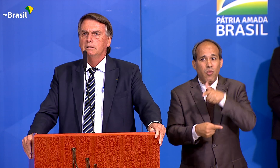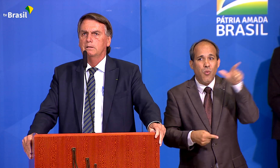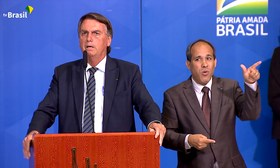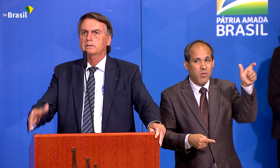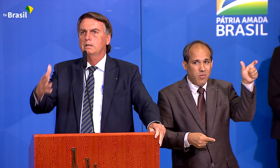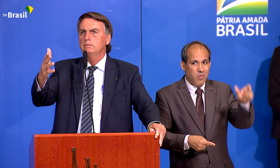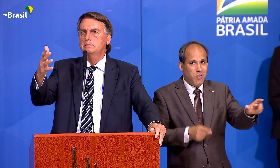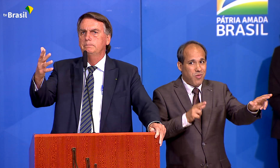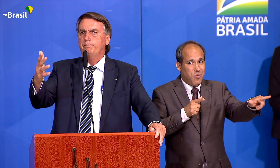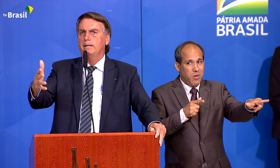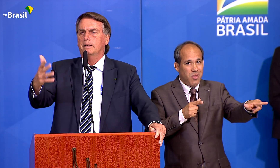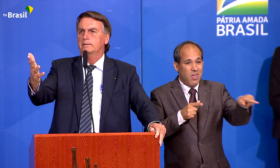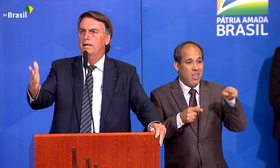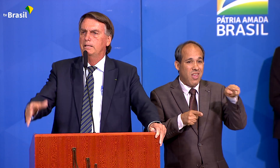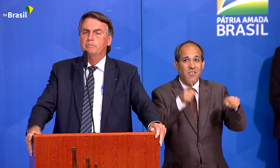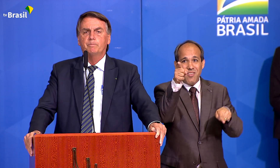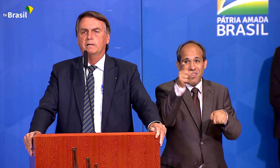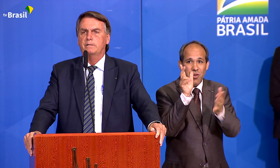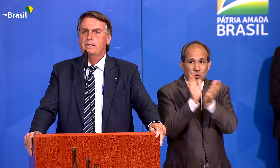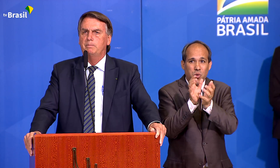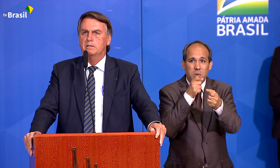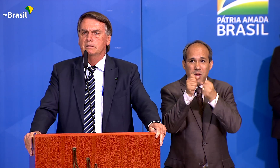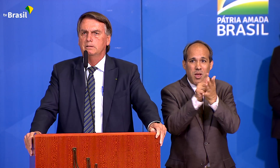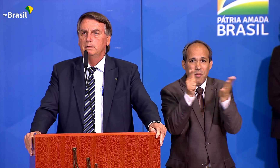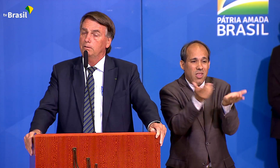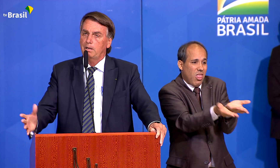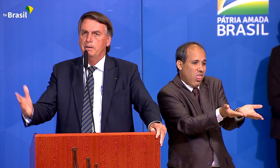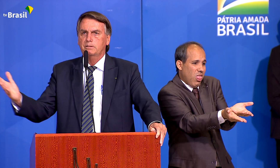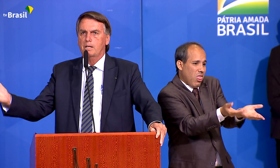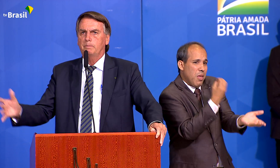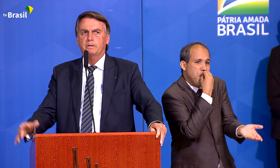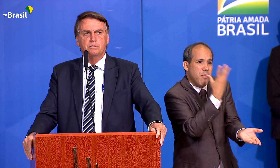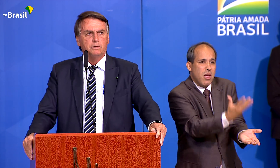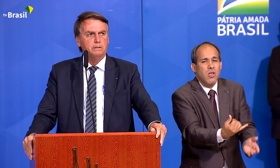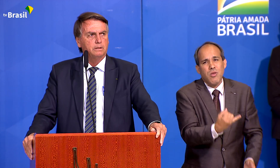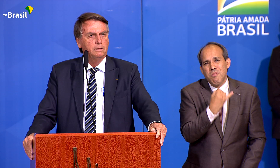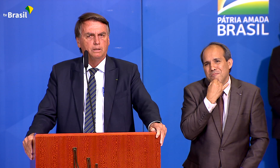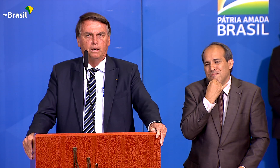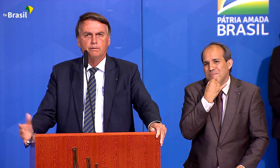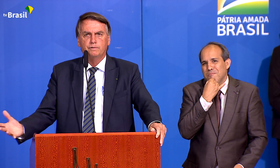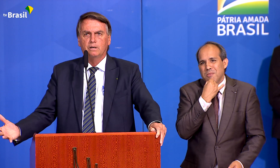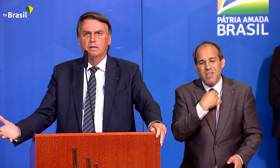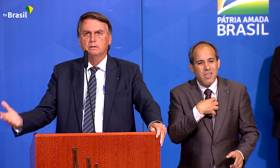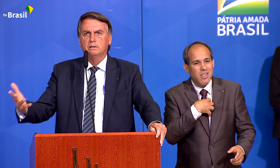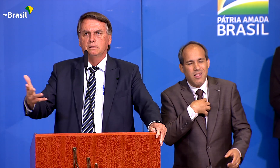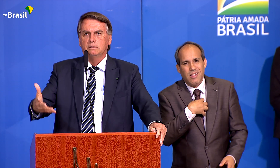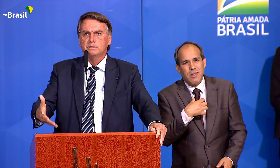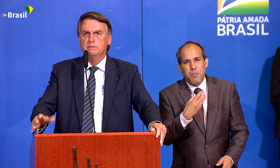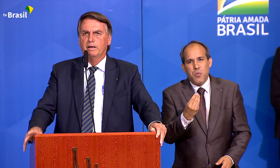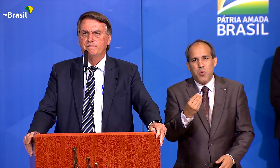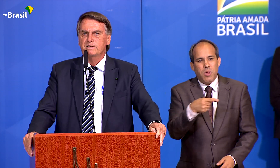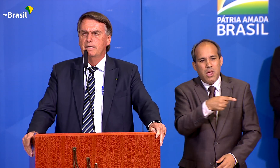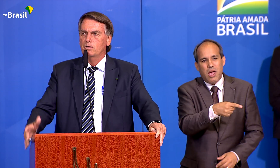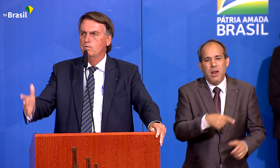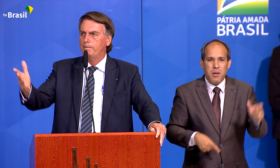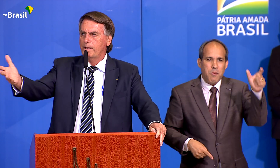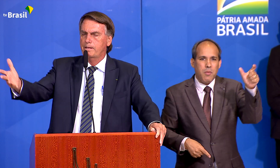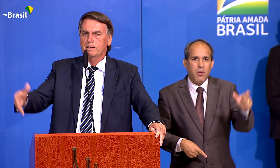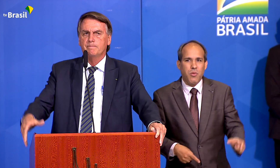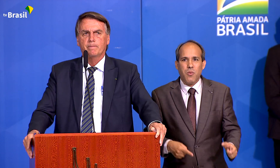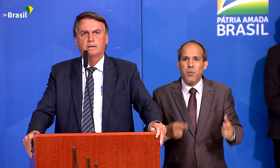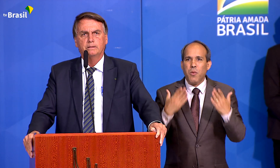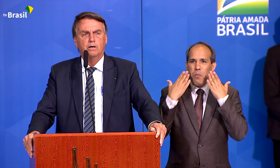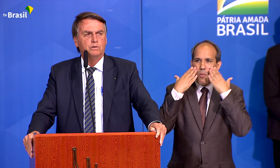pessoa que é tão bem tratada por parte da família Eu lamento que essa pessoa havia se manifestado